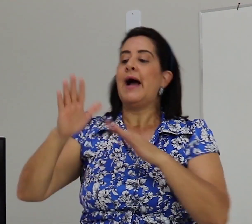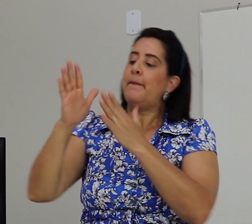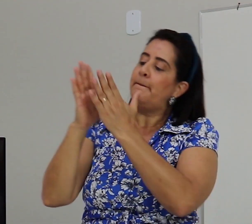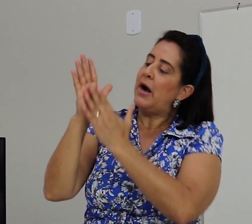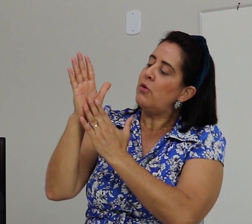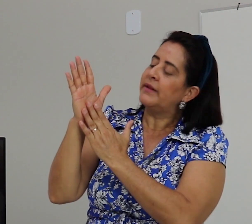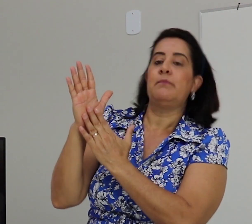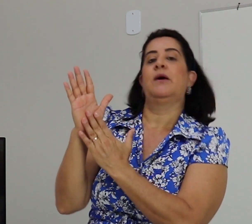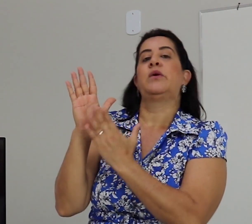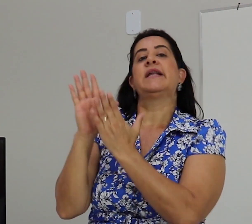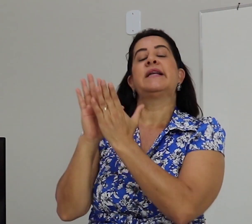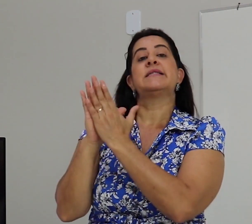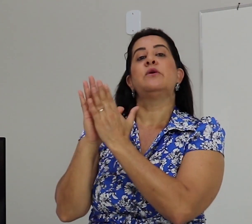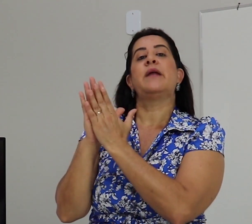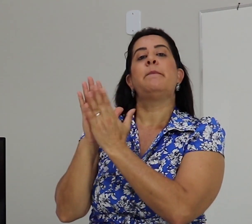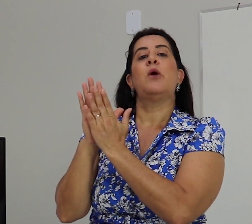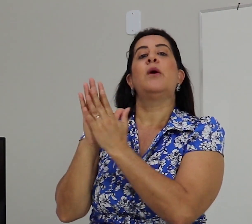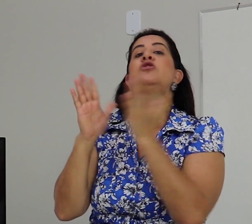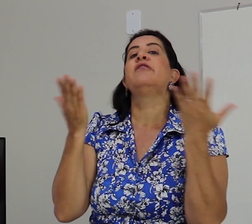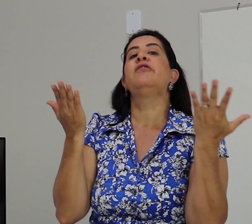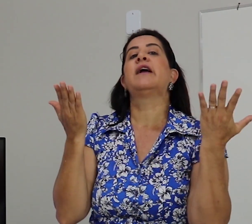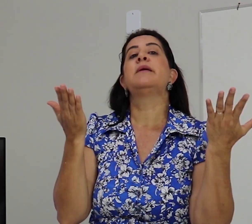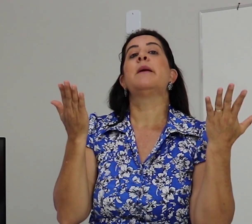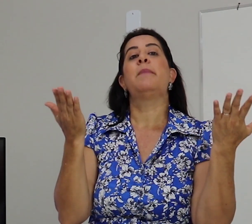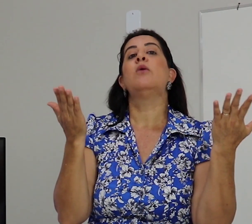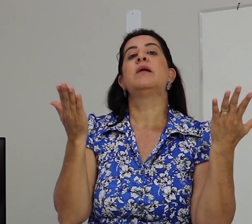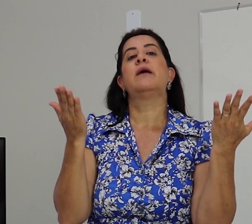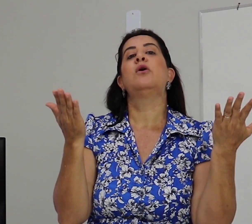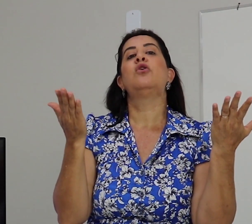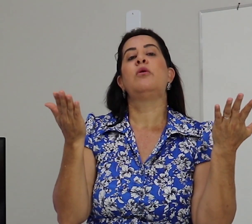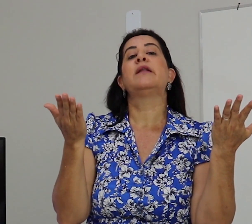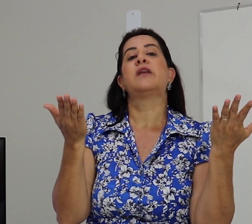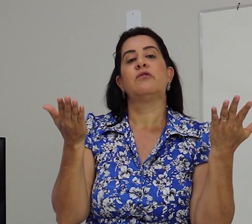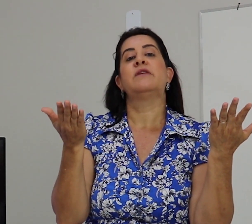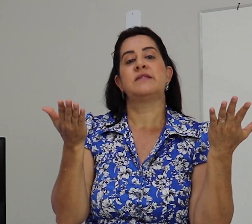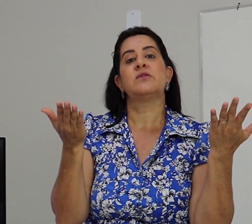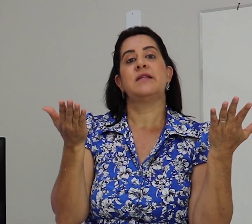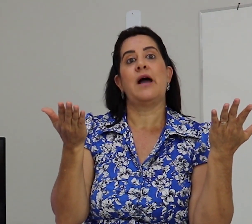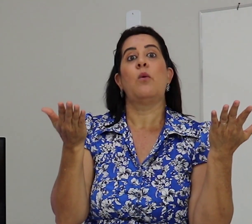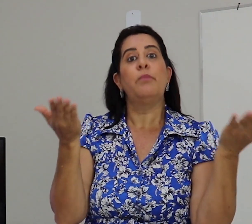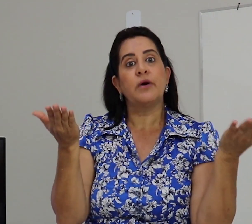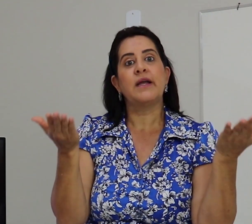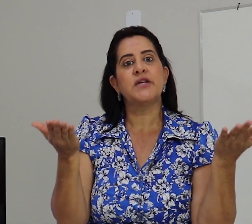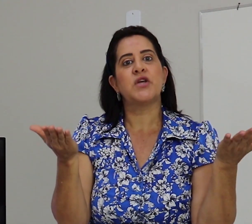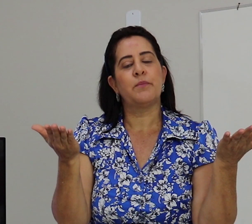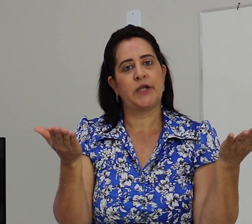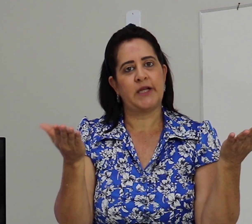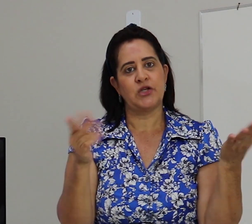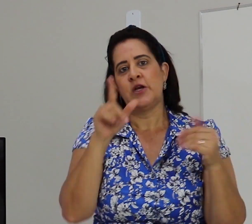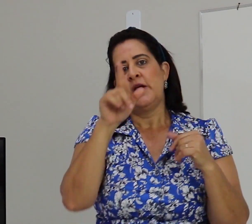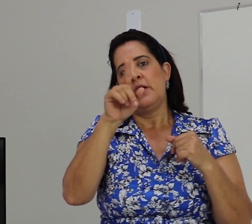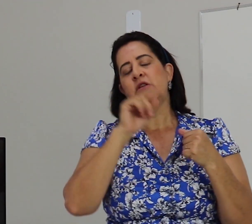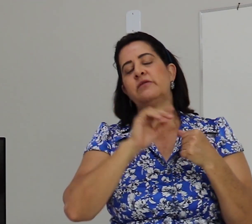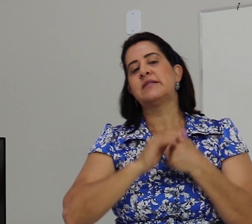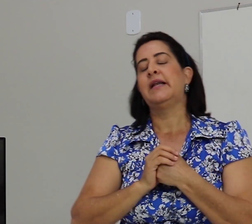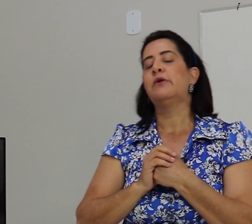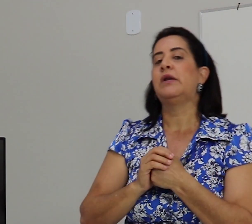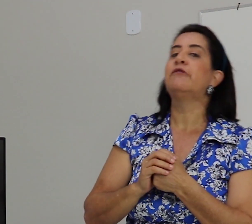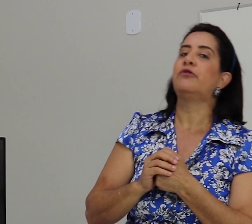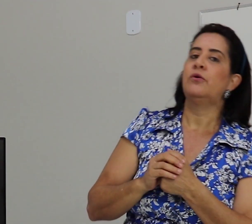a palma da mão, orientação da palma. Onde que fica a minha palma da mão no momento que eu vou fazer o sinal? Por que isso é importante? Quando você lê um livro,